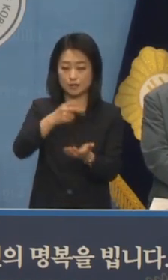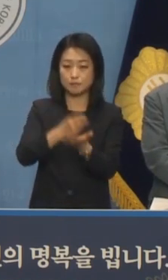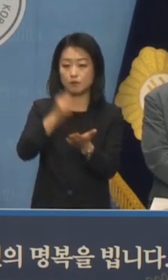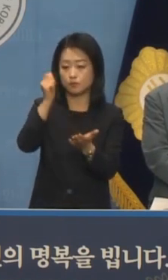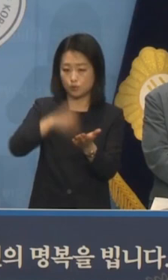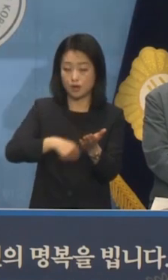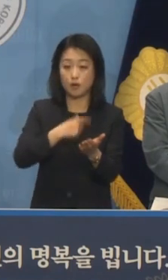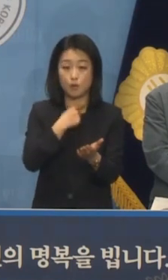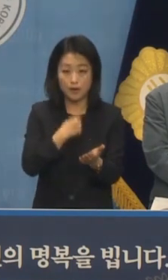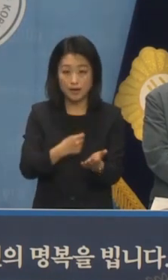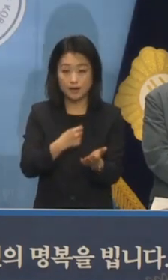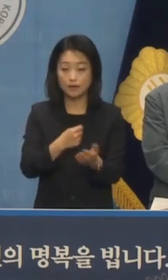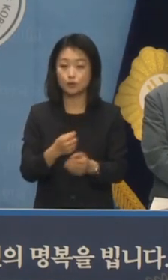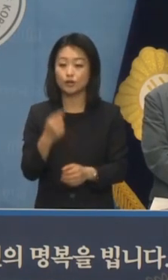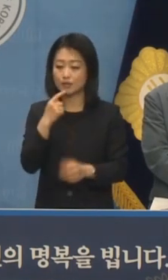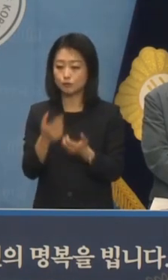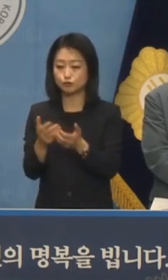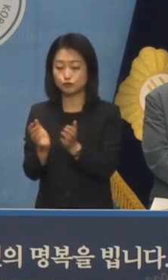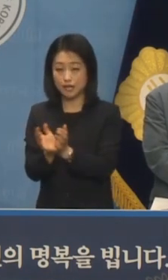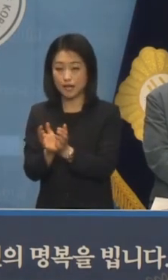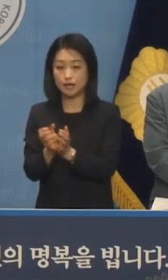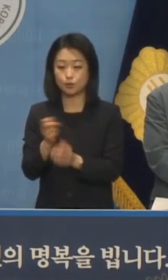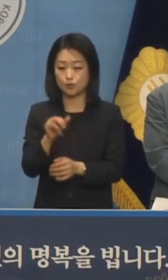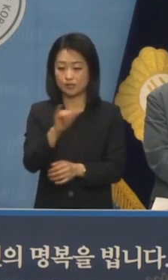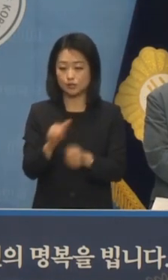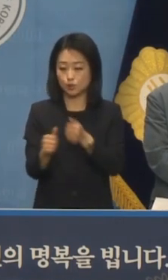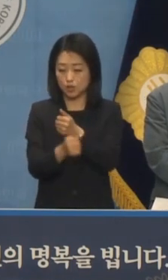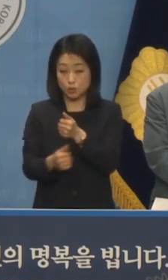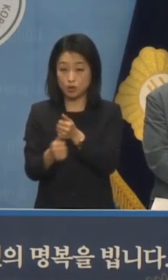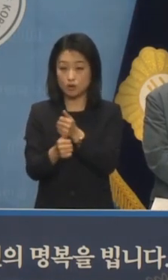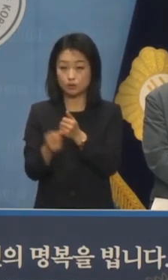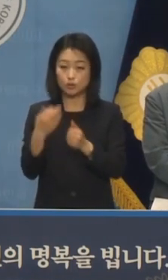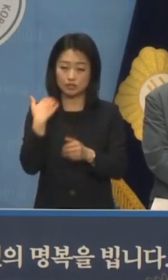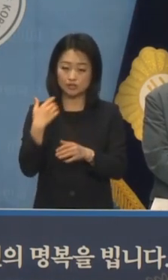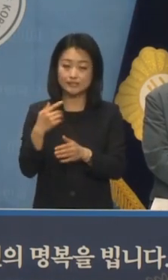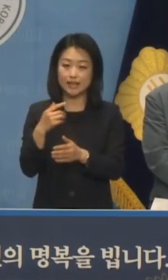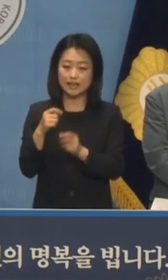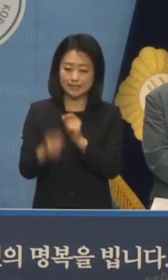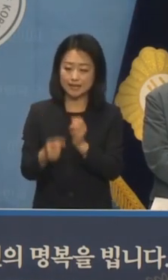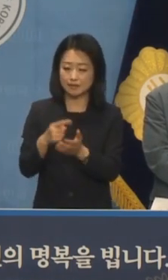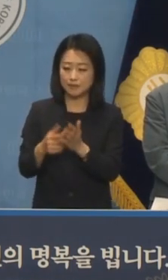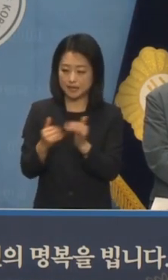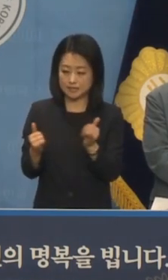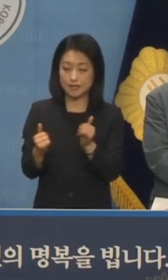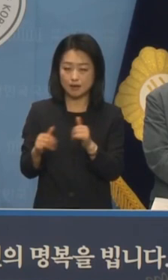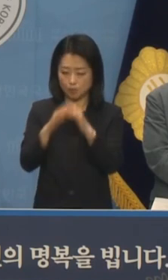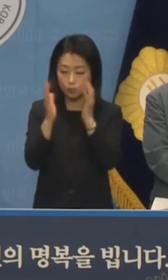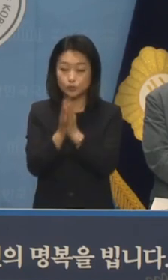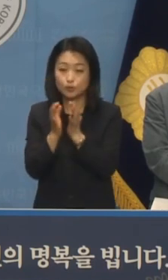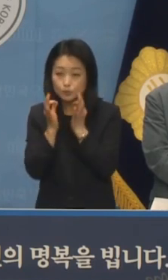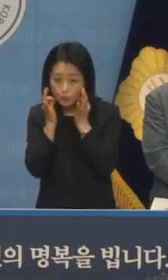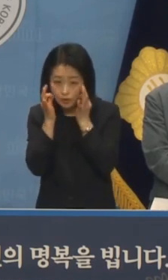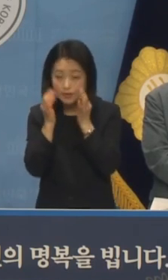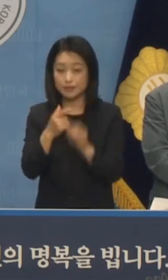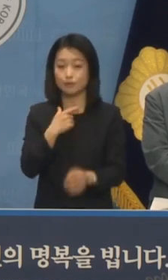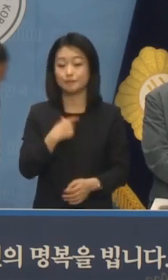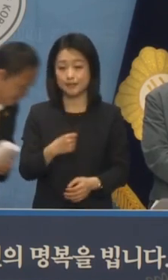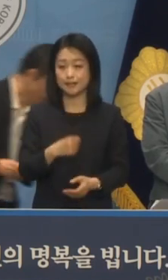전세사기 특별위원회 위원들을 포함한 우리 더불어민주당 의원들은 최선의 노력을 다하겠다는 말씀도 드리겠습니다.